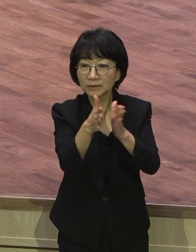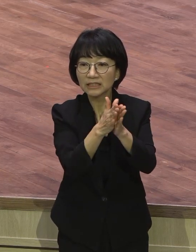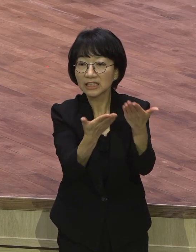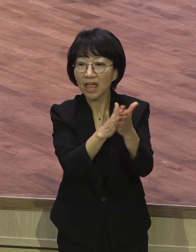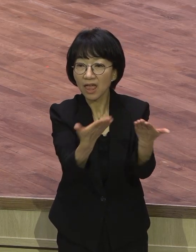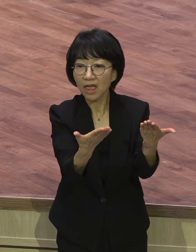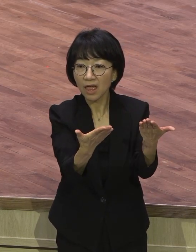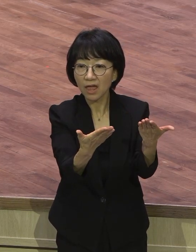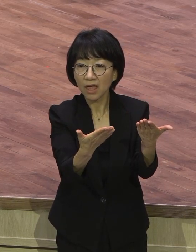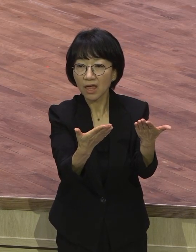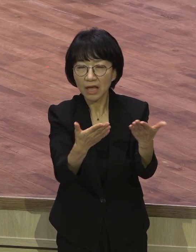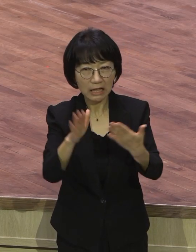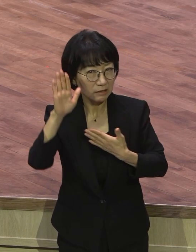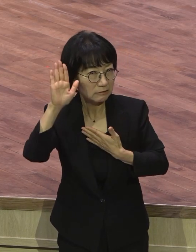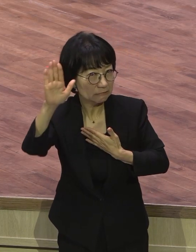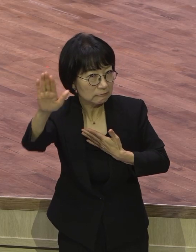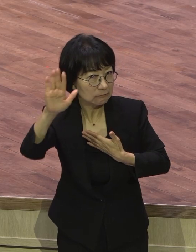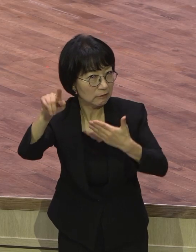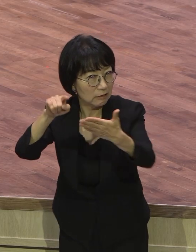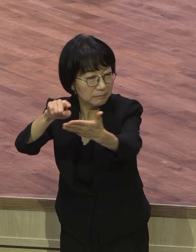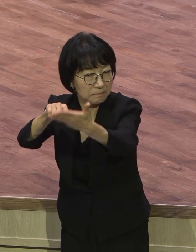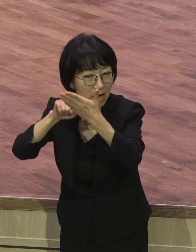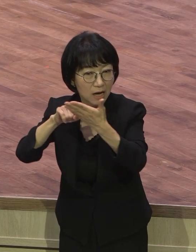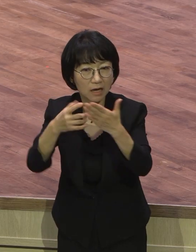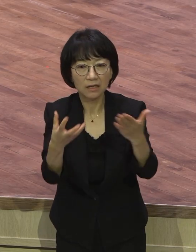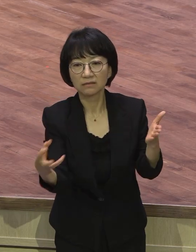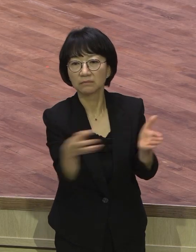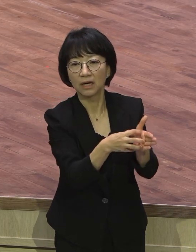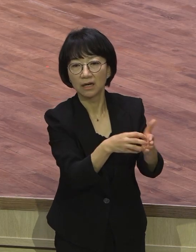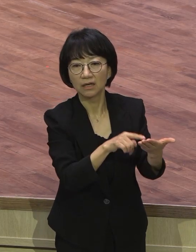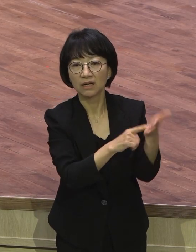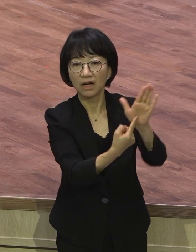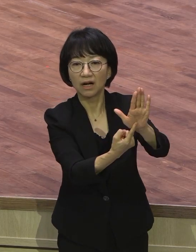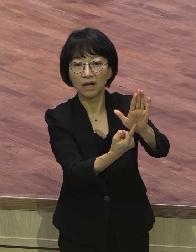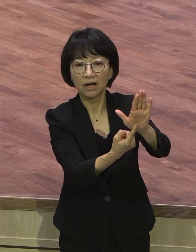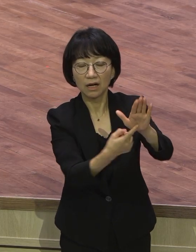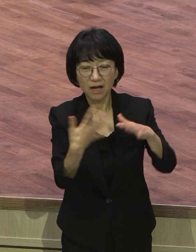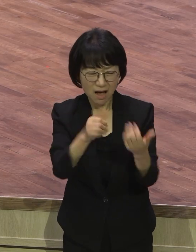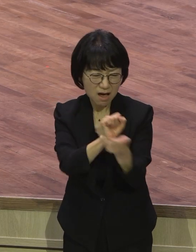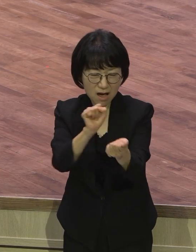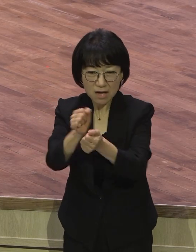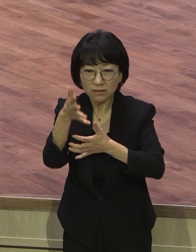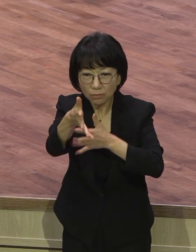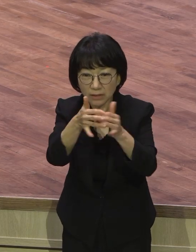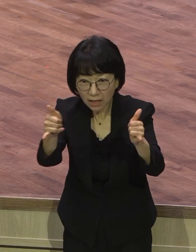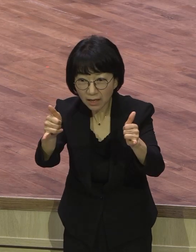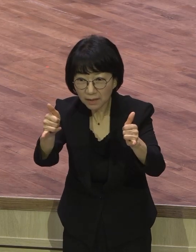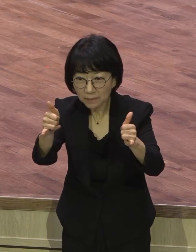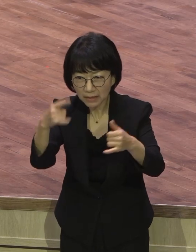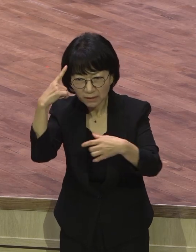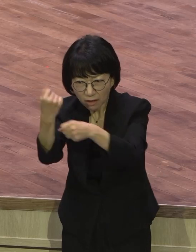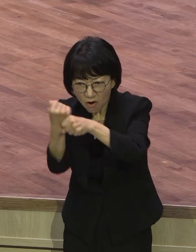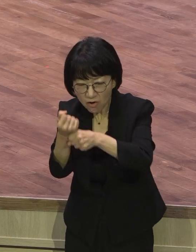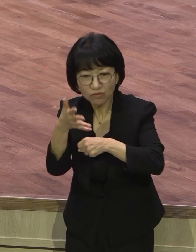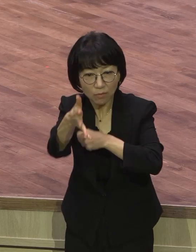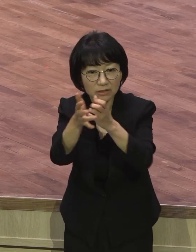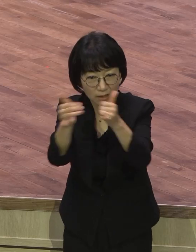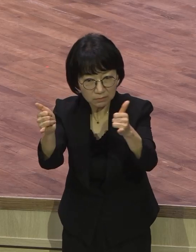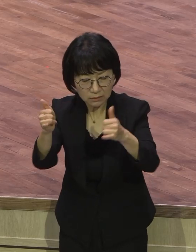소개한 감염병 전문가들, 전문과학자들의 향후